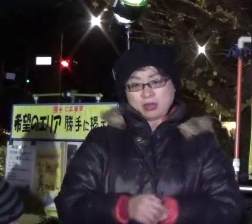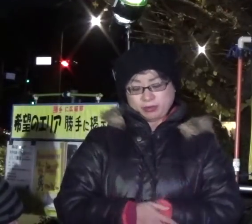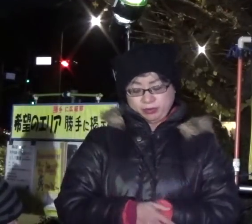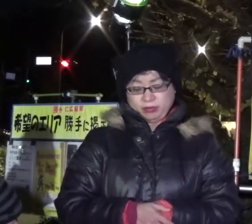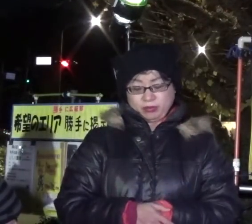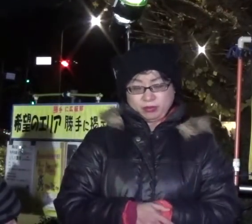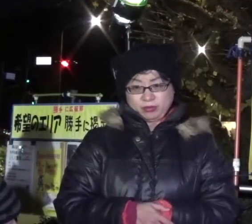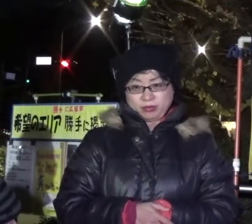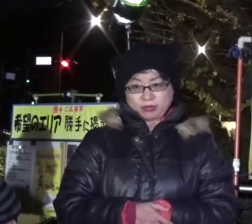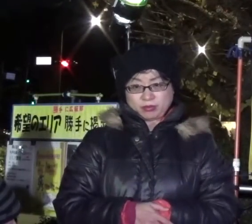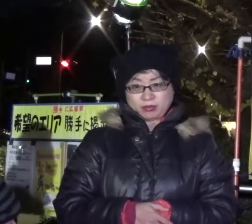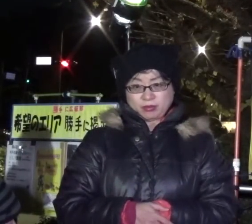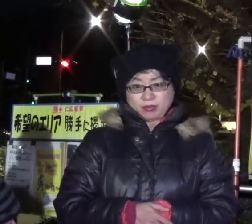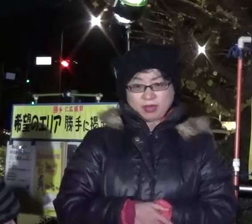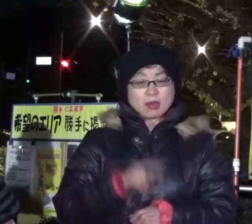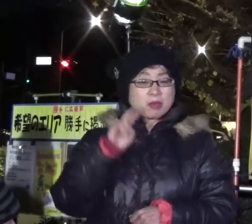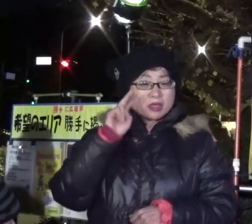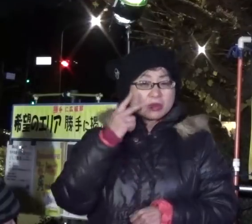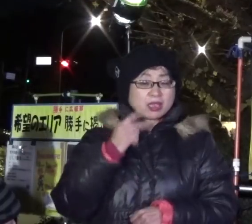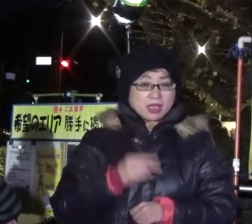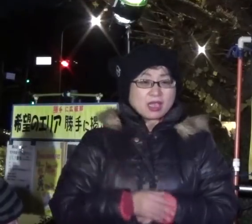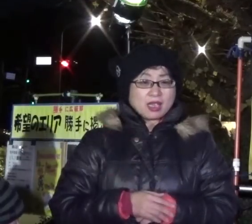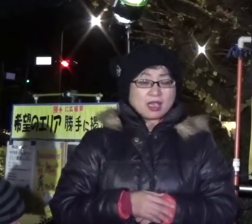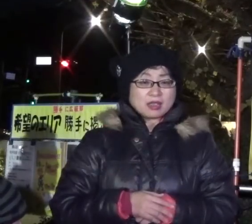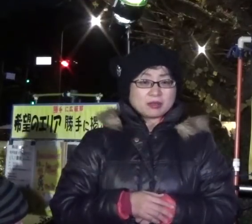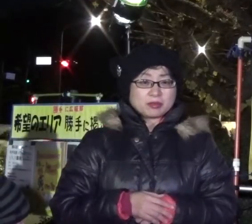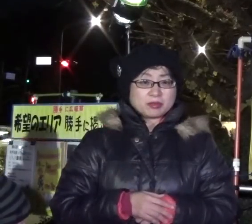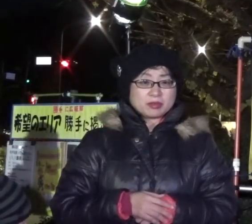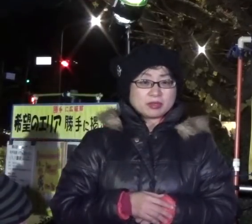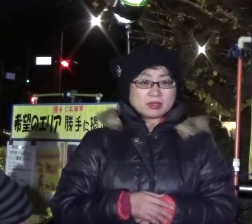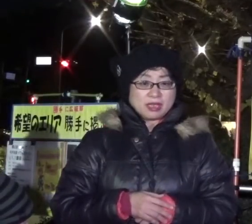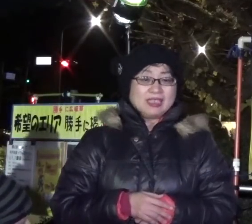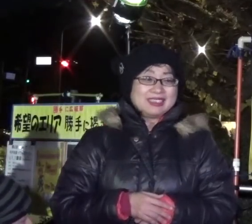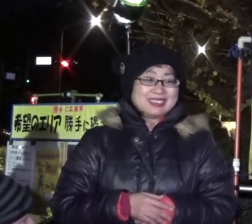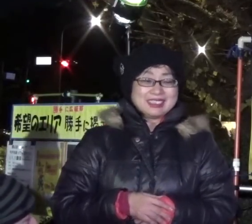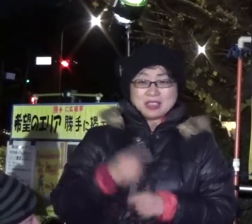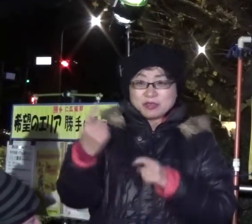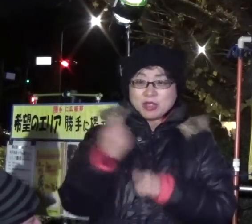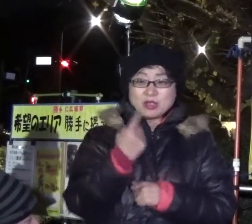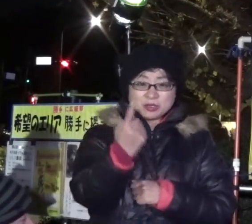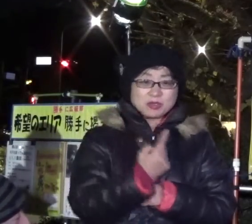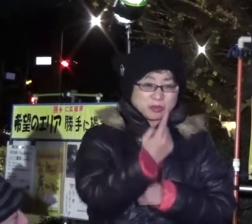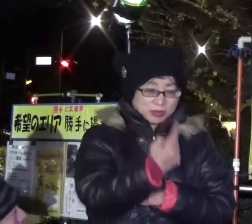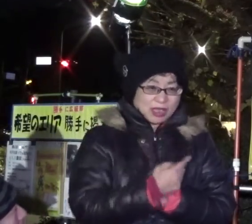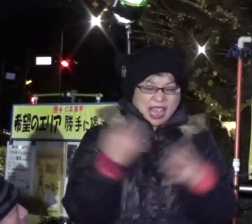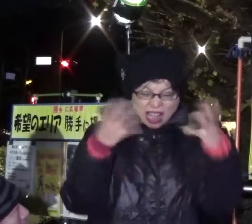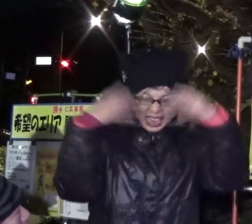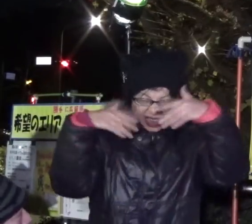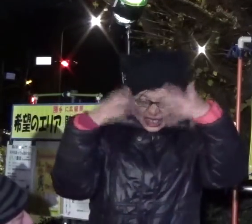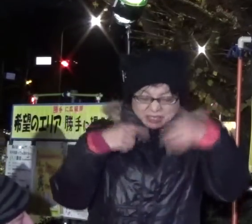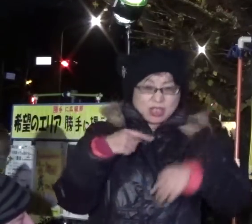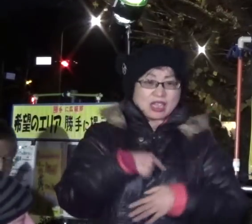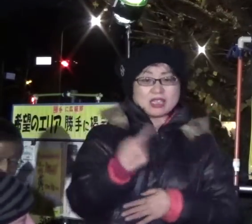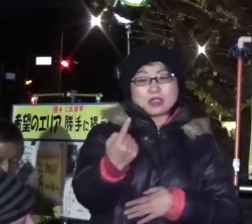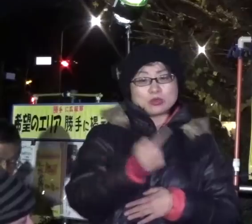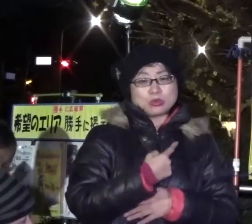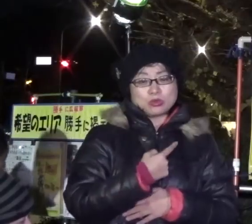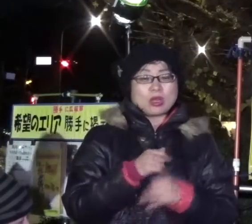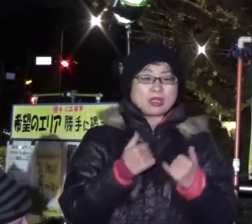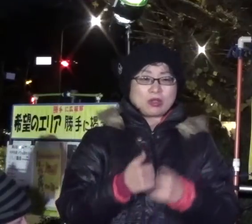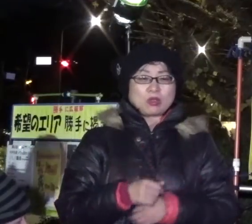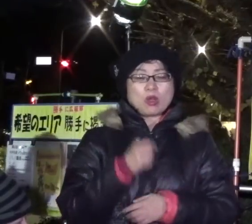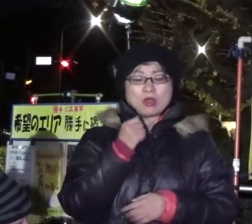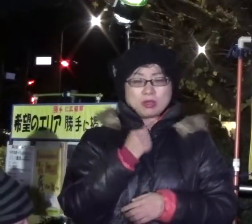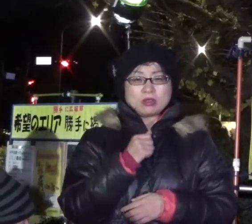に。でね、やはり間違って、間違わなく確信犯的にですね、嵐の中でも来る人がいるといけ